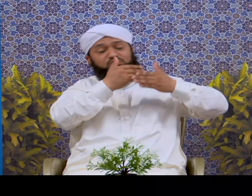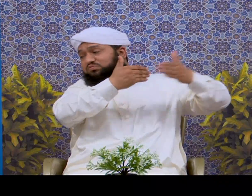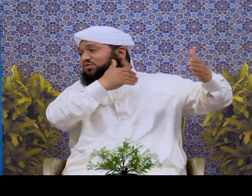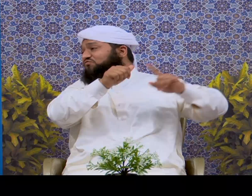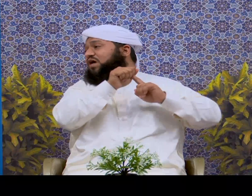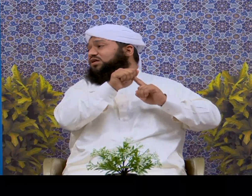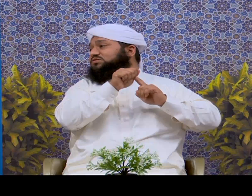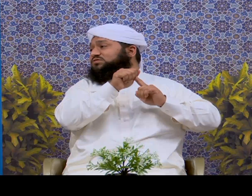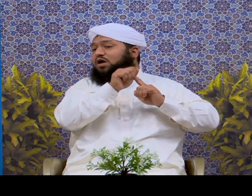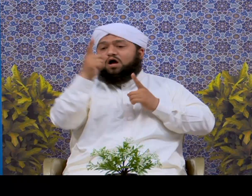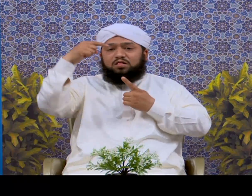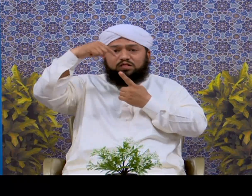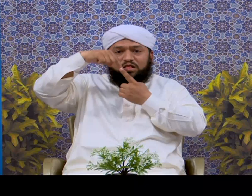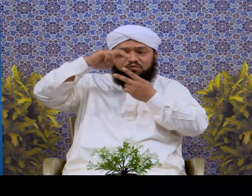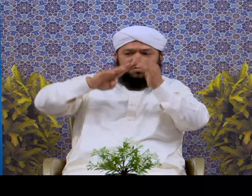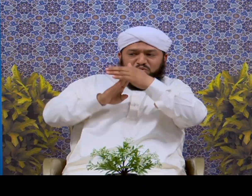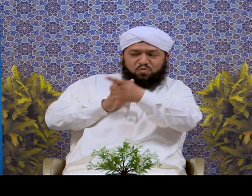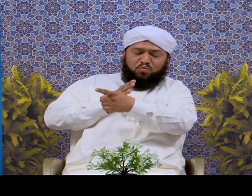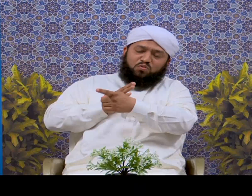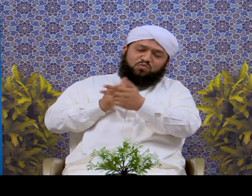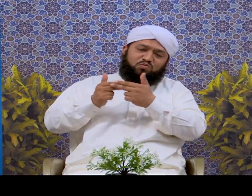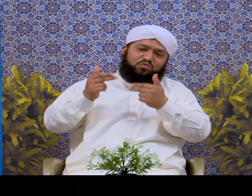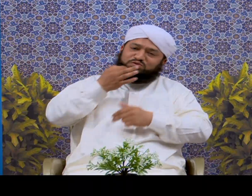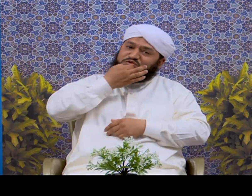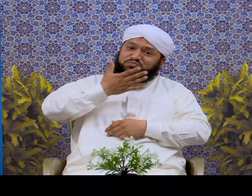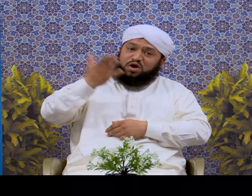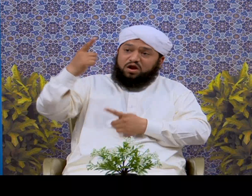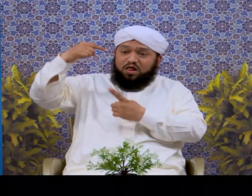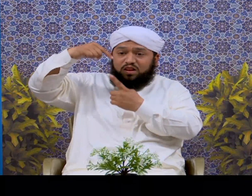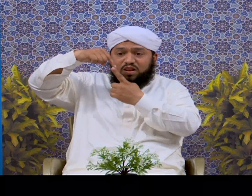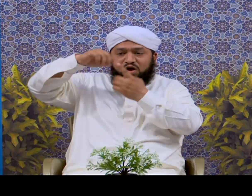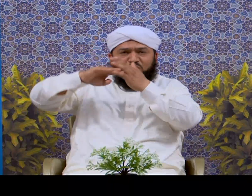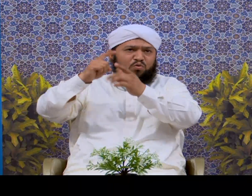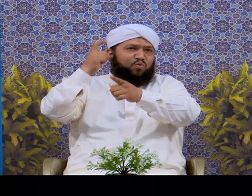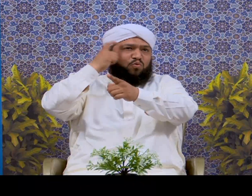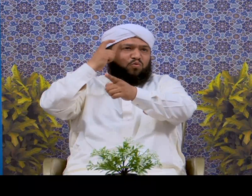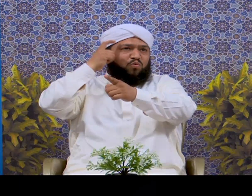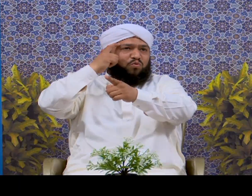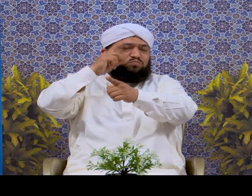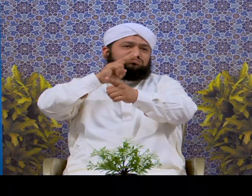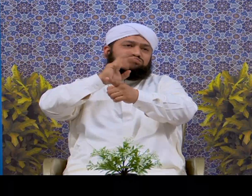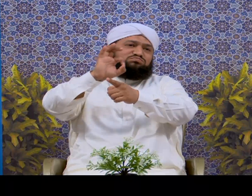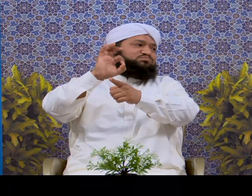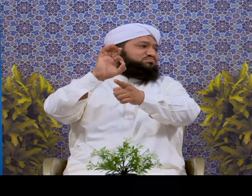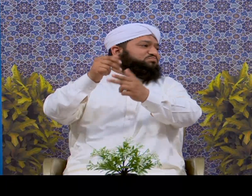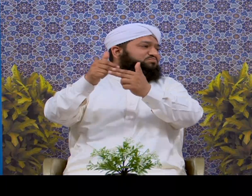دین کا انداز دیکھیے، سبحان اللہ، یہ اللہ والے کمال ہی سوچ رکھنے والے تھے۔ اللہ پاک کے پیارے